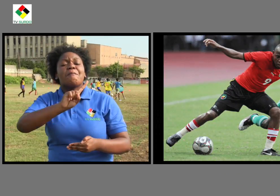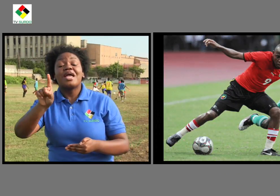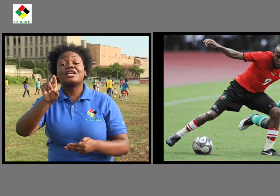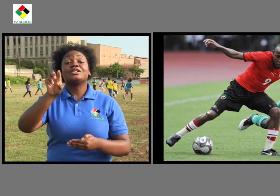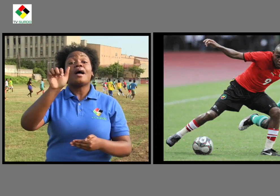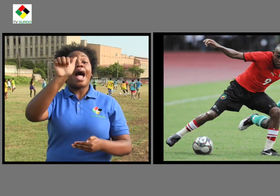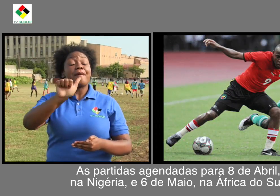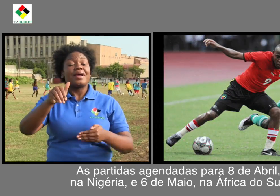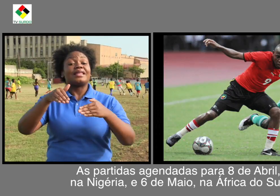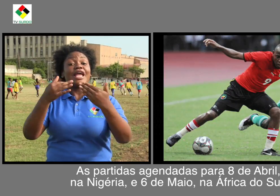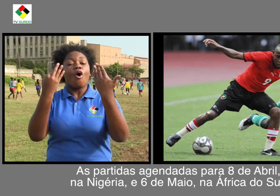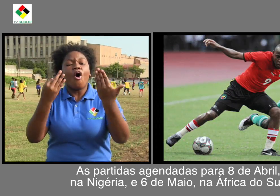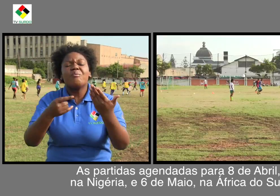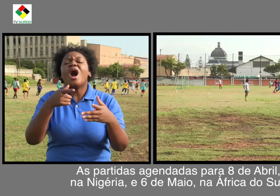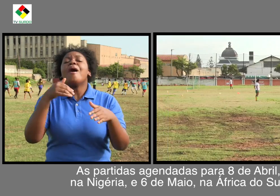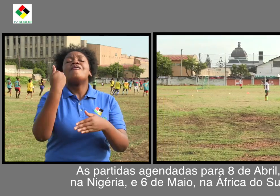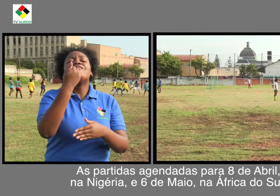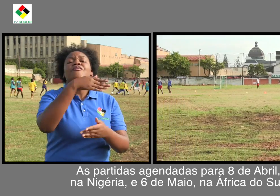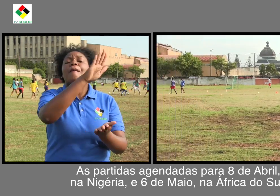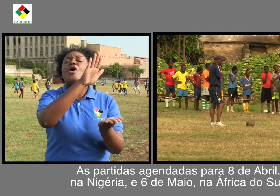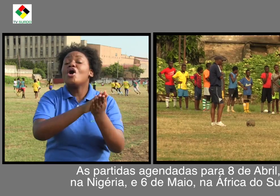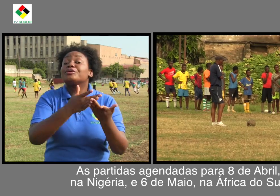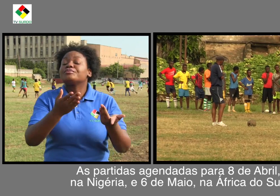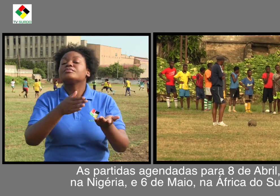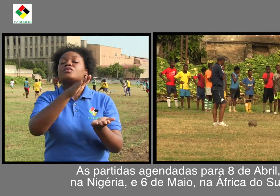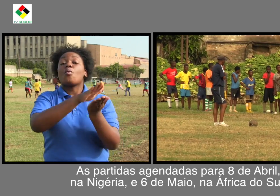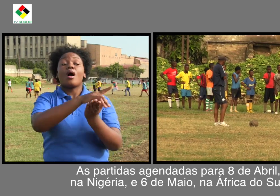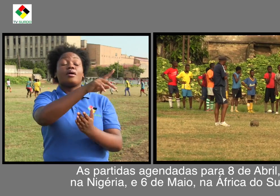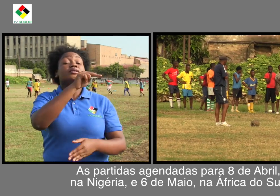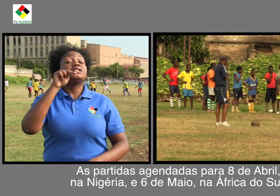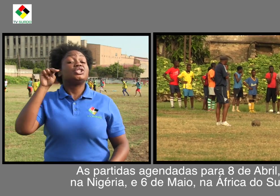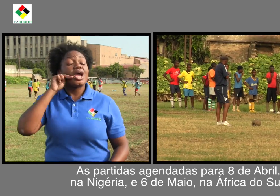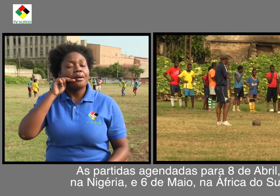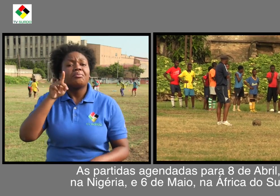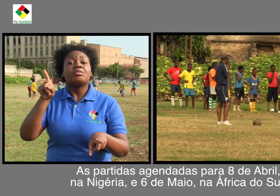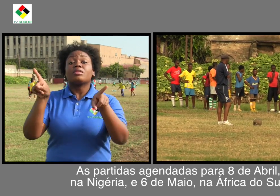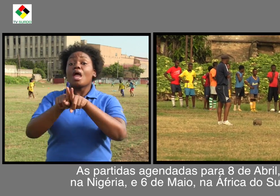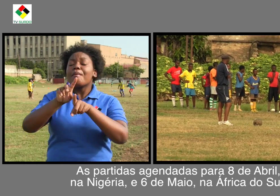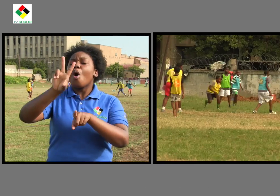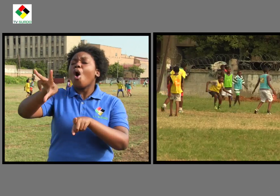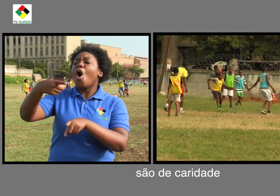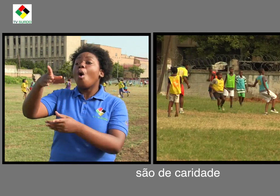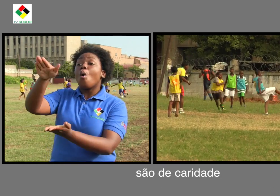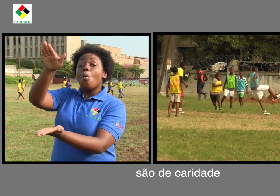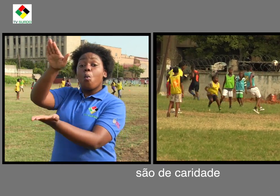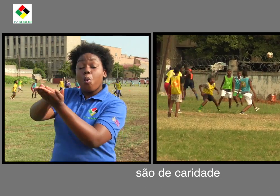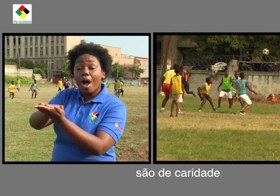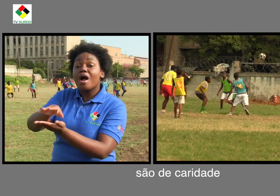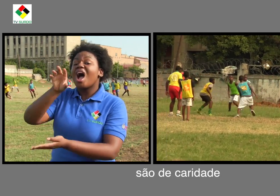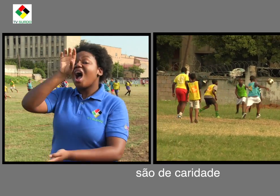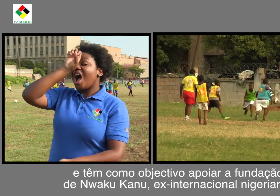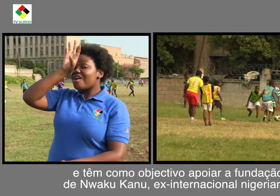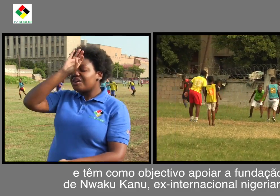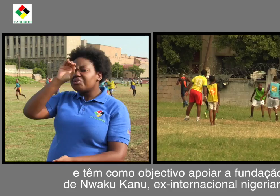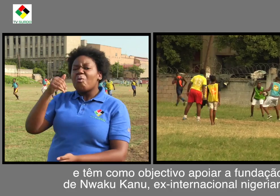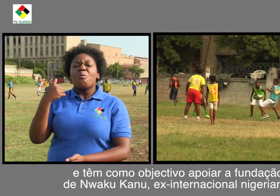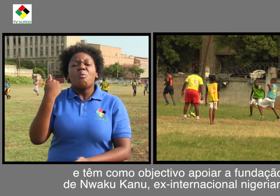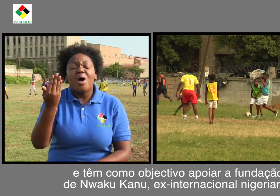As partidas agendadas para 8 de abril na Nigéria e 6 de maio na África do Sul são de caridade e tem como objetivo